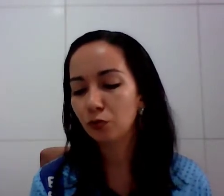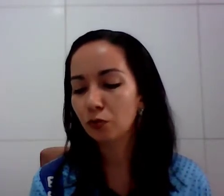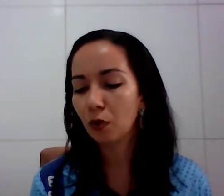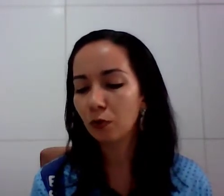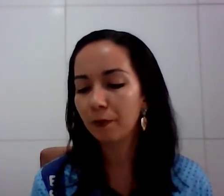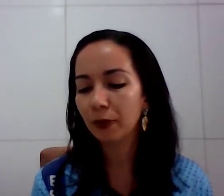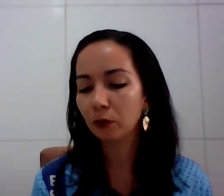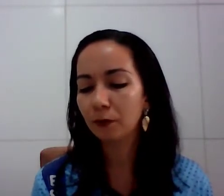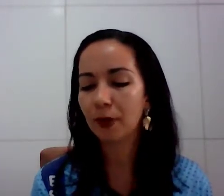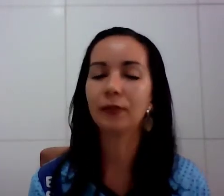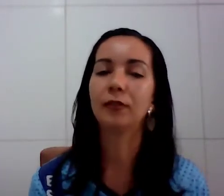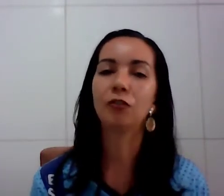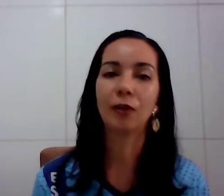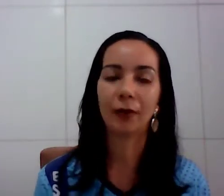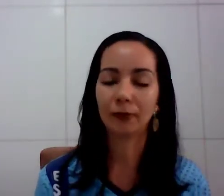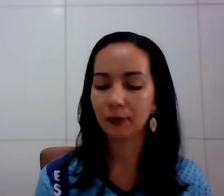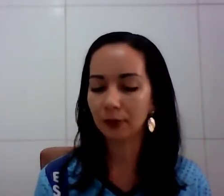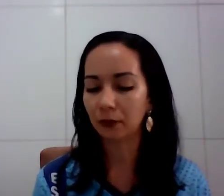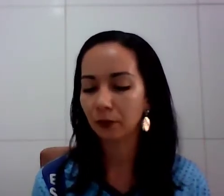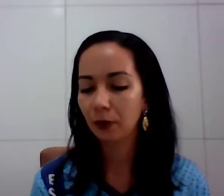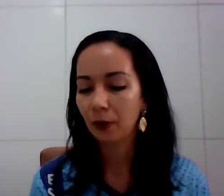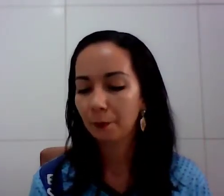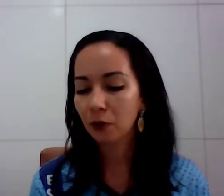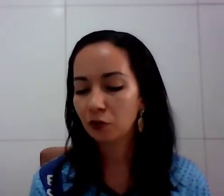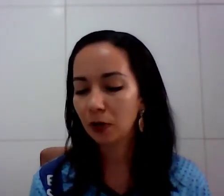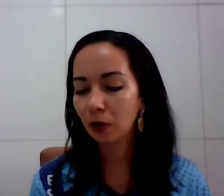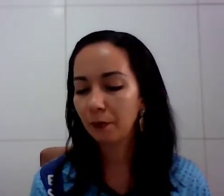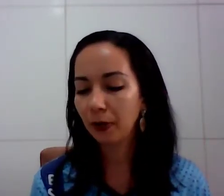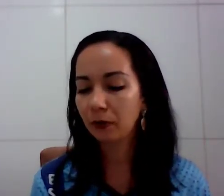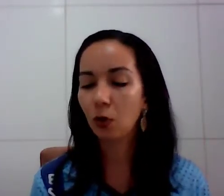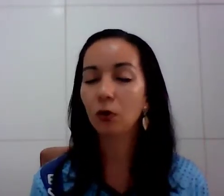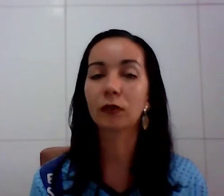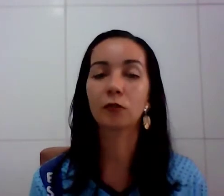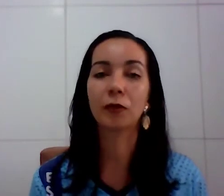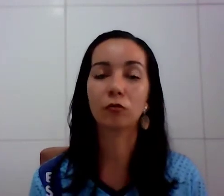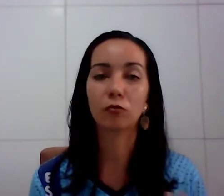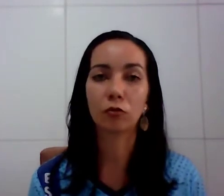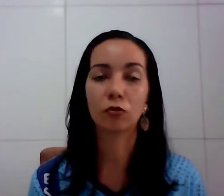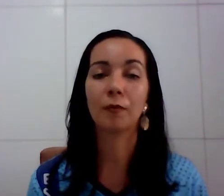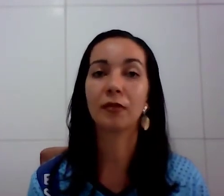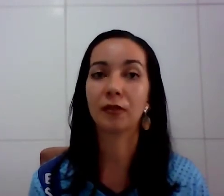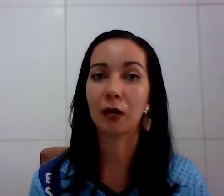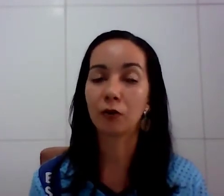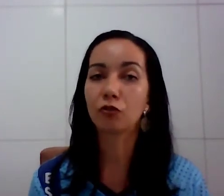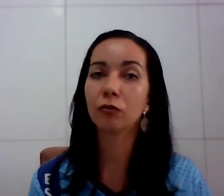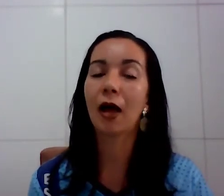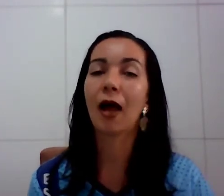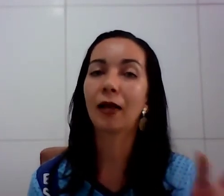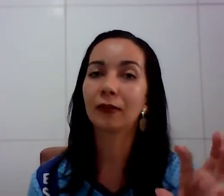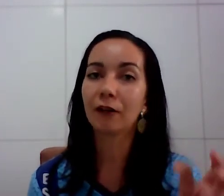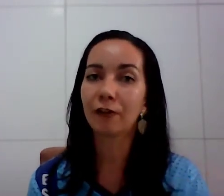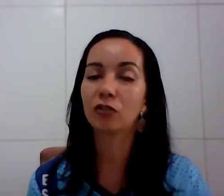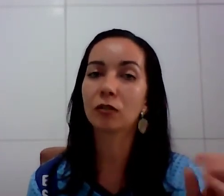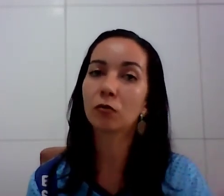estudos com algum método mais sistematizado. Posteriormente, outras pessoas começaram a estudar através das coisas